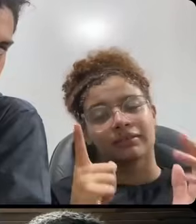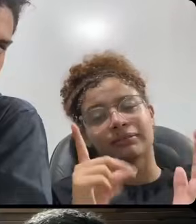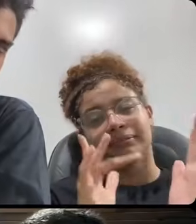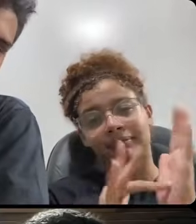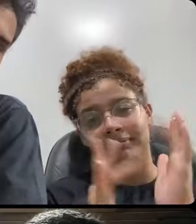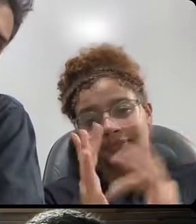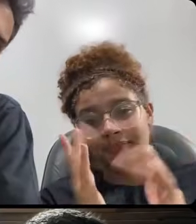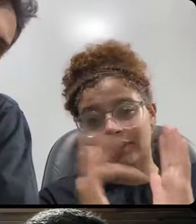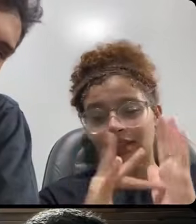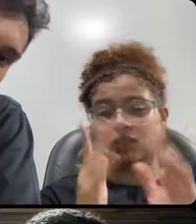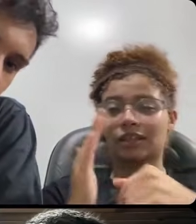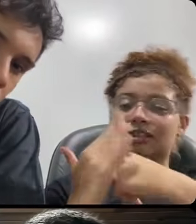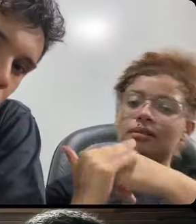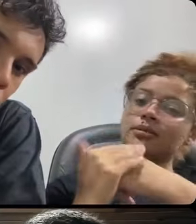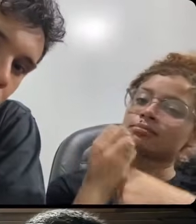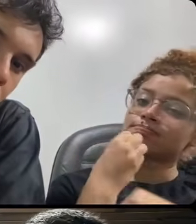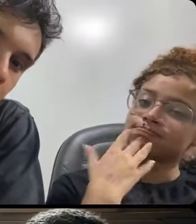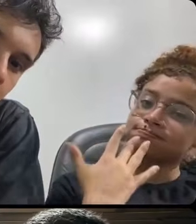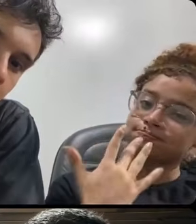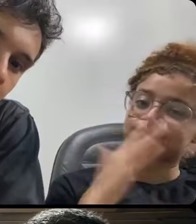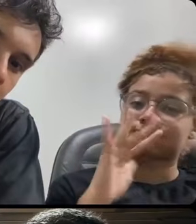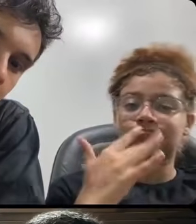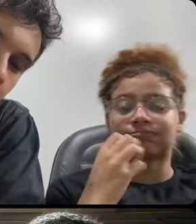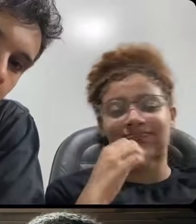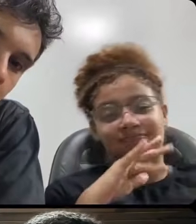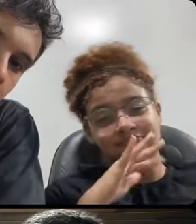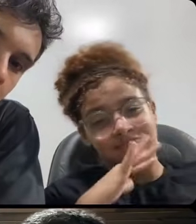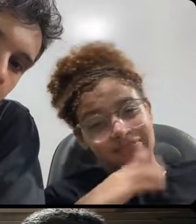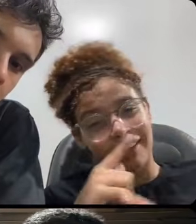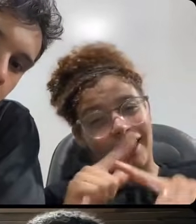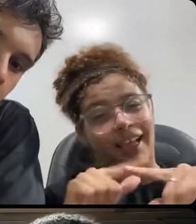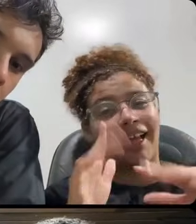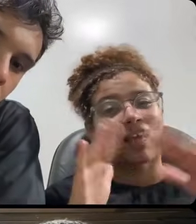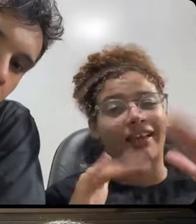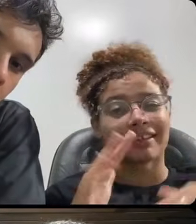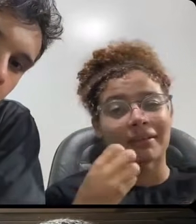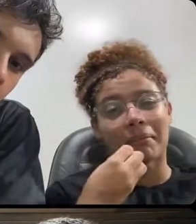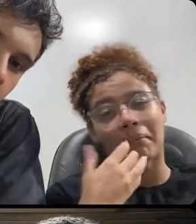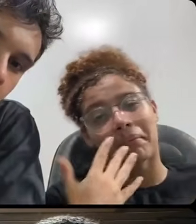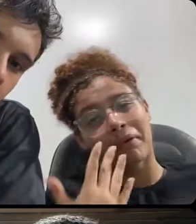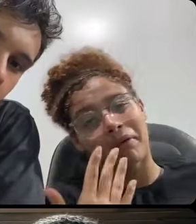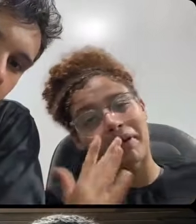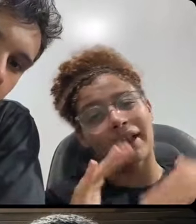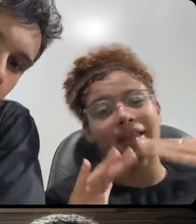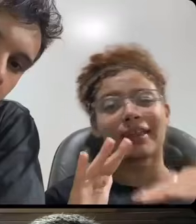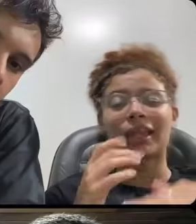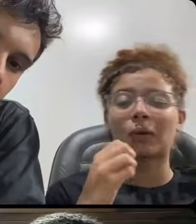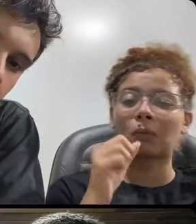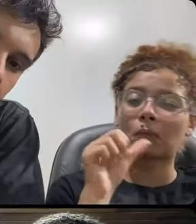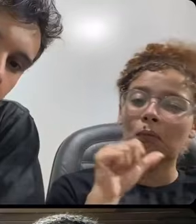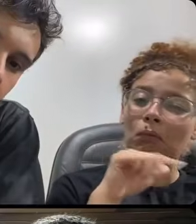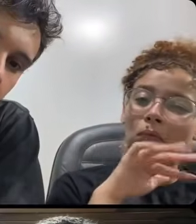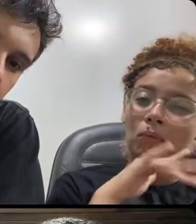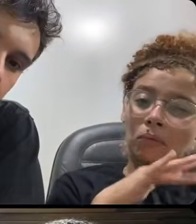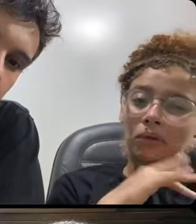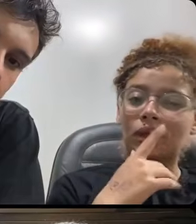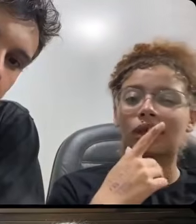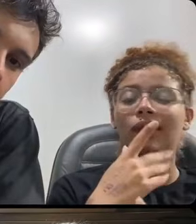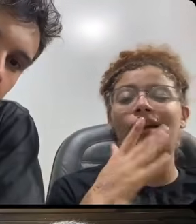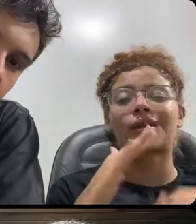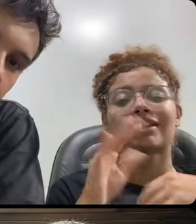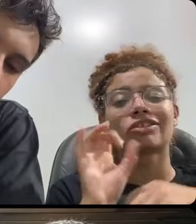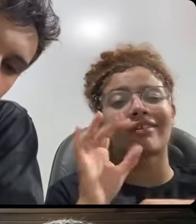Convites bons, convites que às vezes podem nos agradar a carne, pode nos... Pá, parece que é legal, interessante,